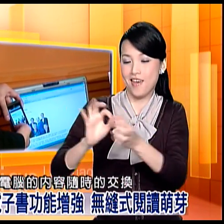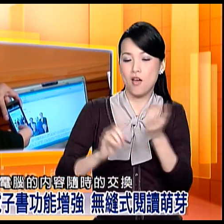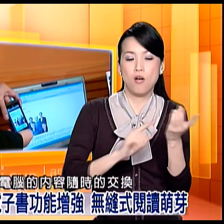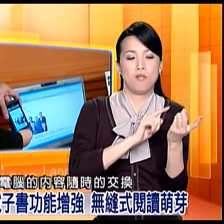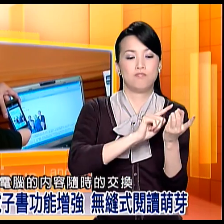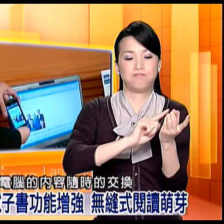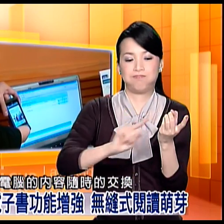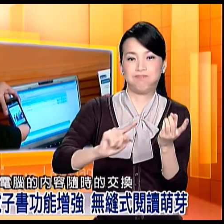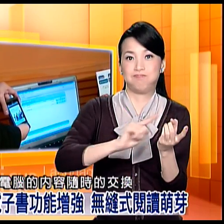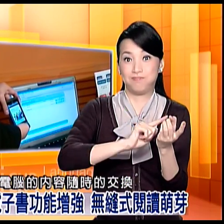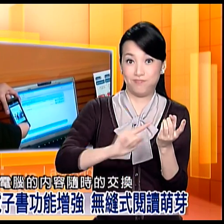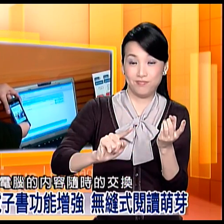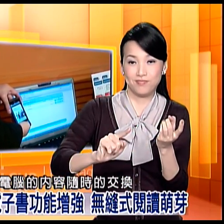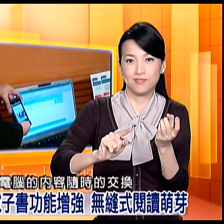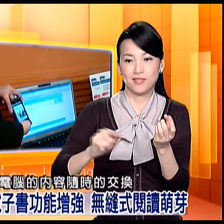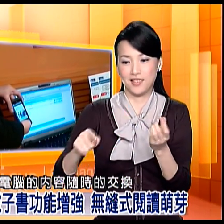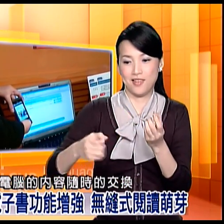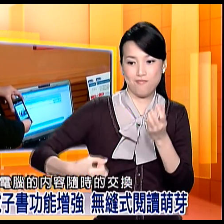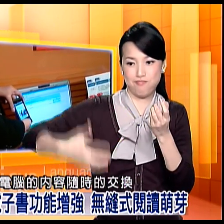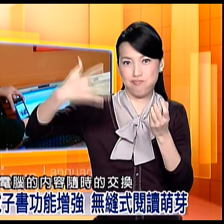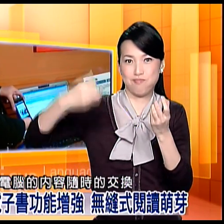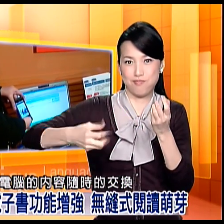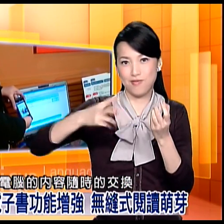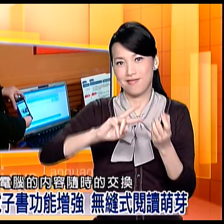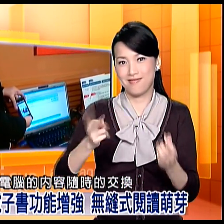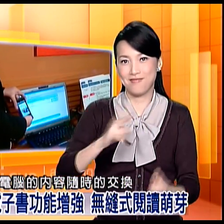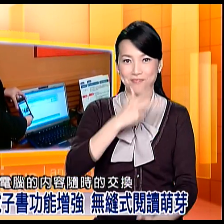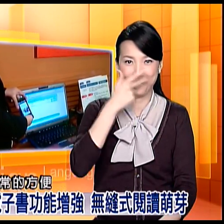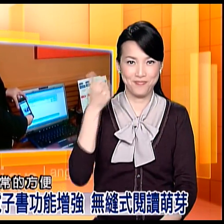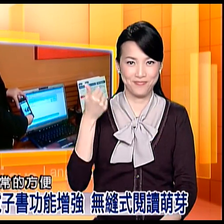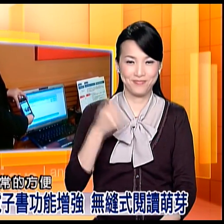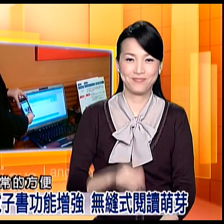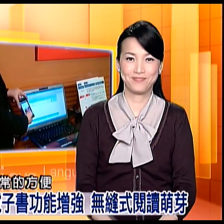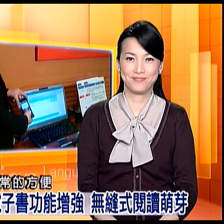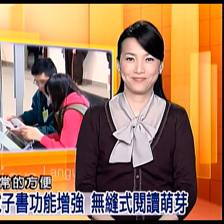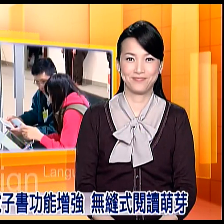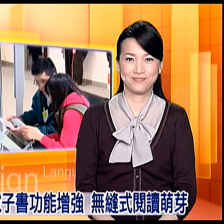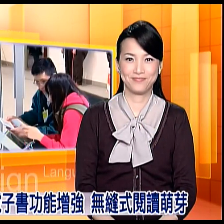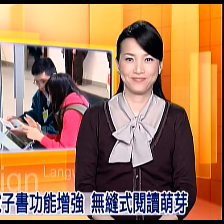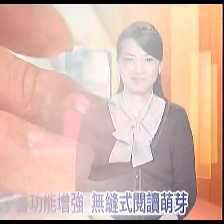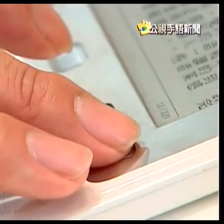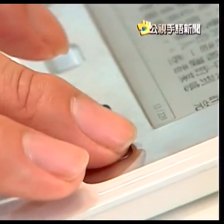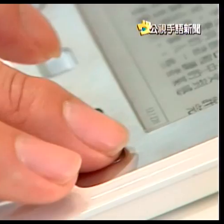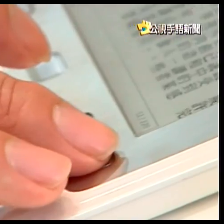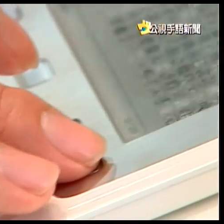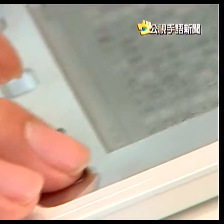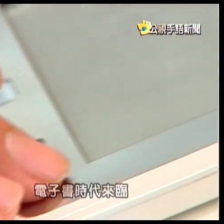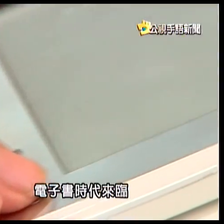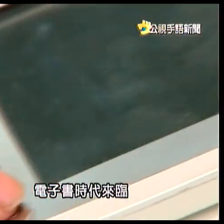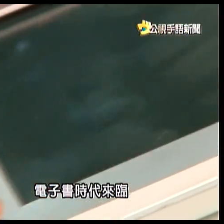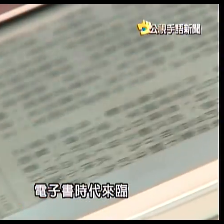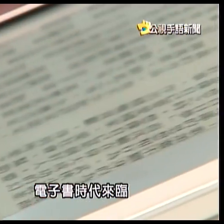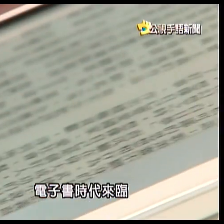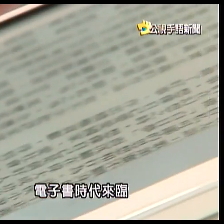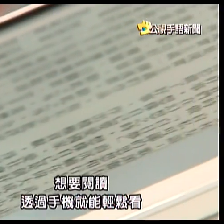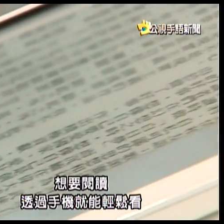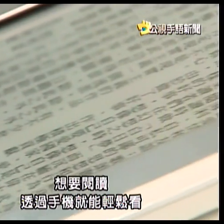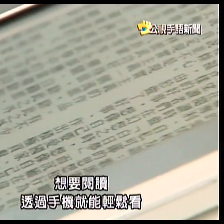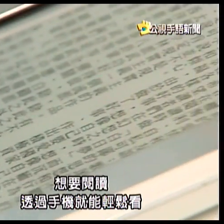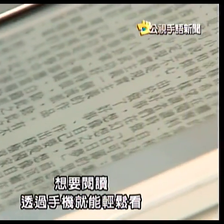的内容来做随时的交换，非常的方便。 电子书时代来临，想要阅读，透